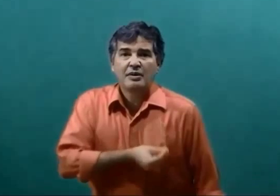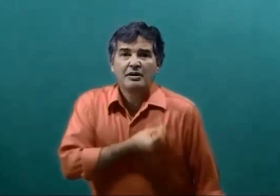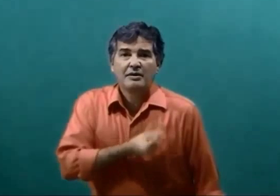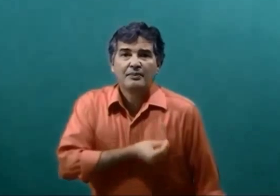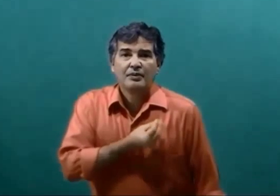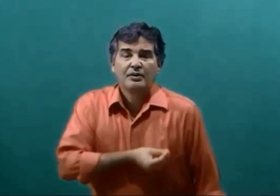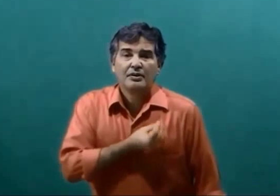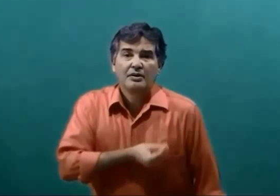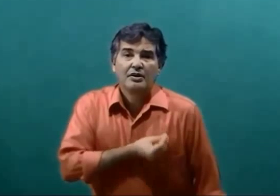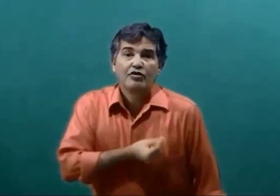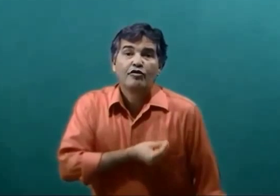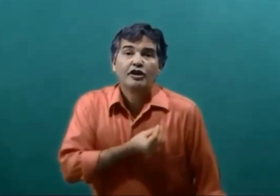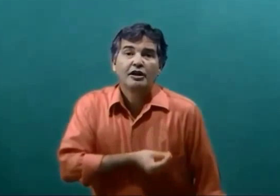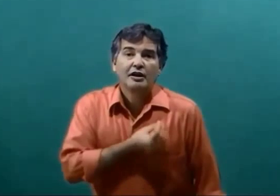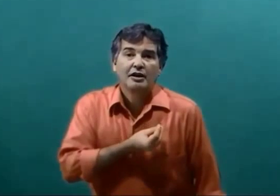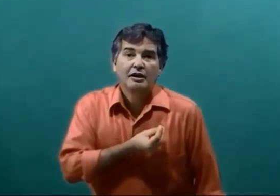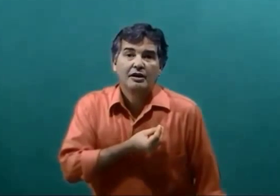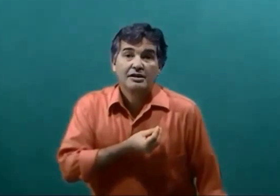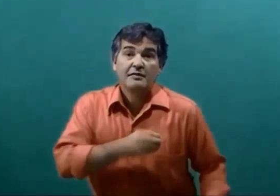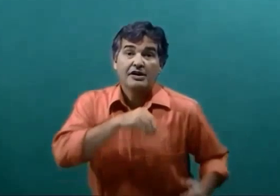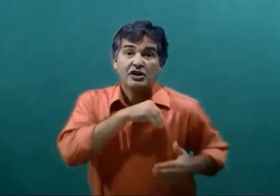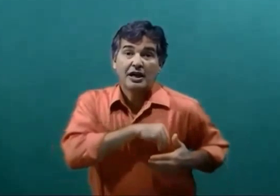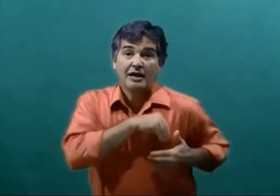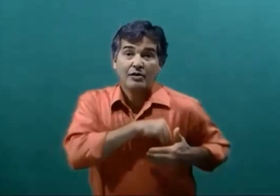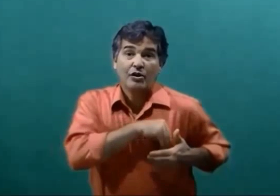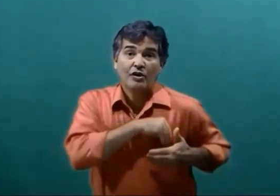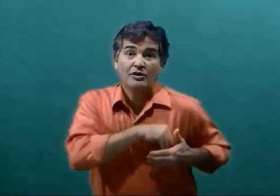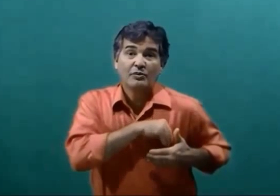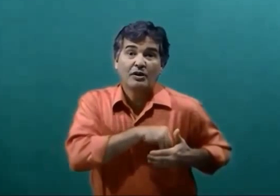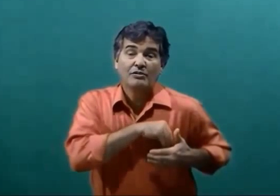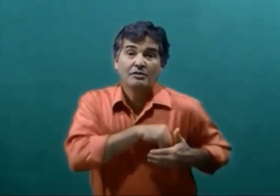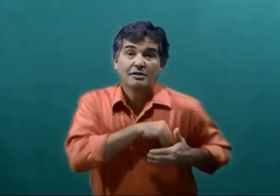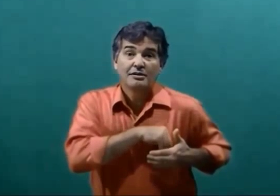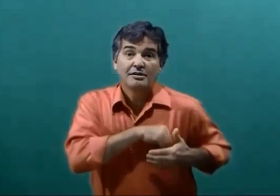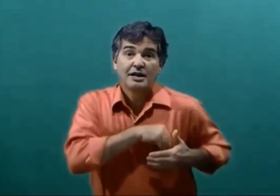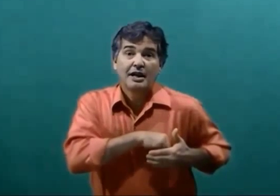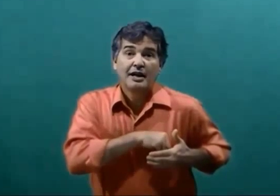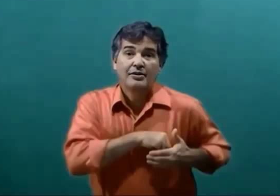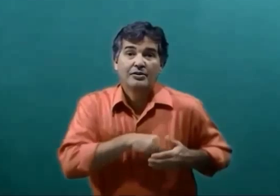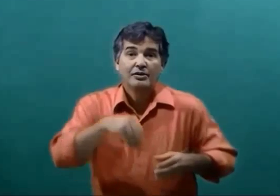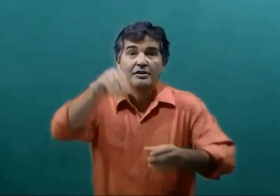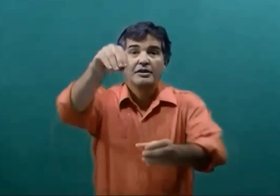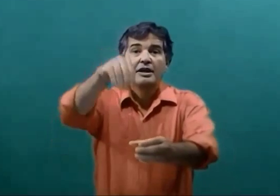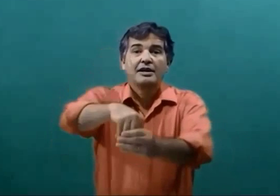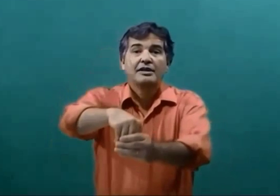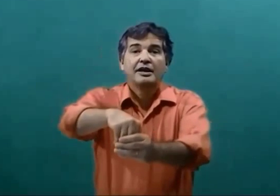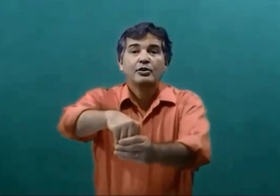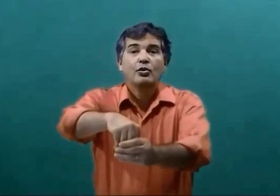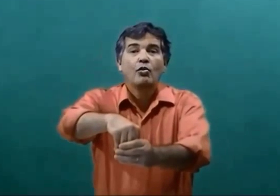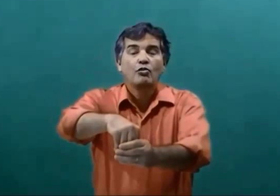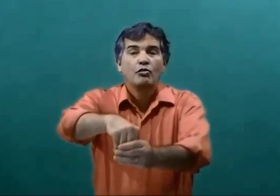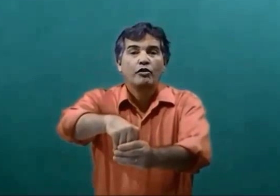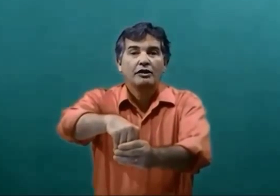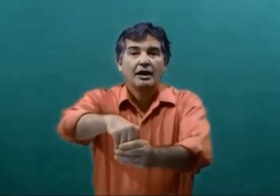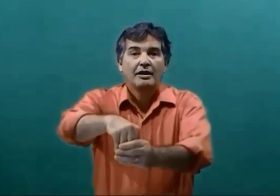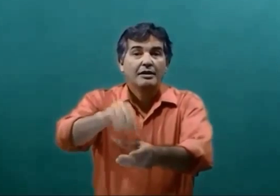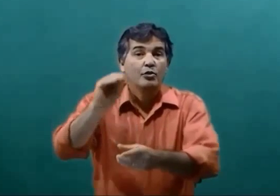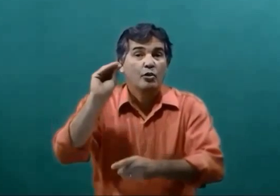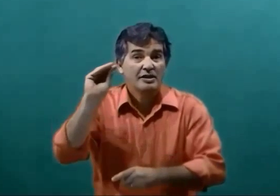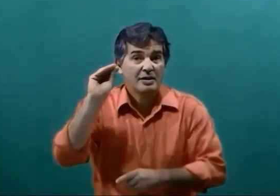cima, vida. Se baixar, colocando a mão, salário. E aqui dentro, votar. Com essa